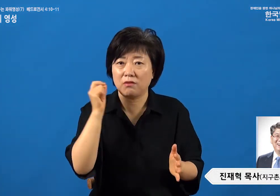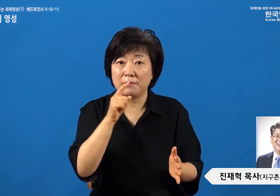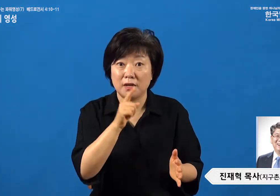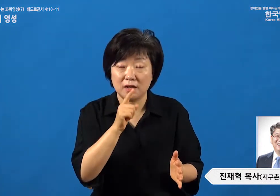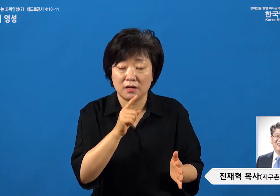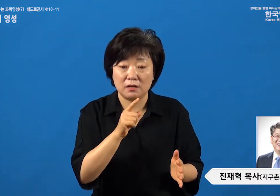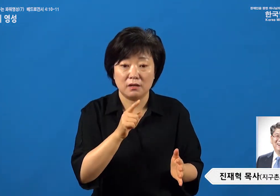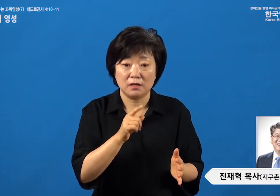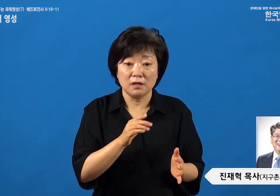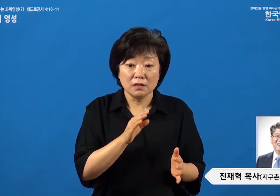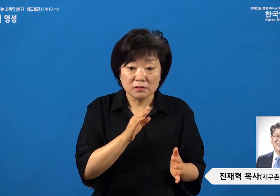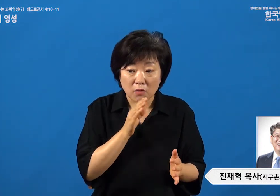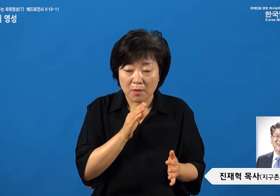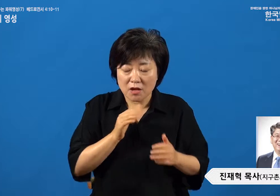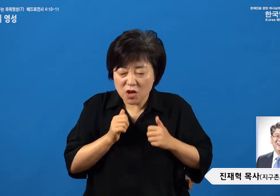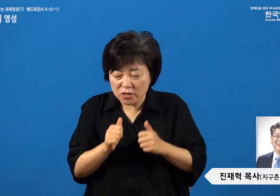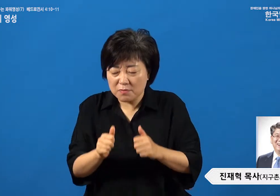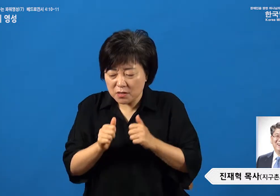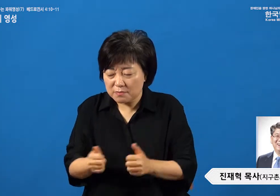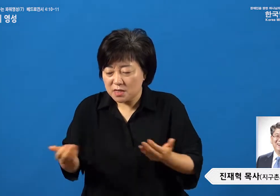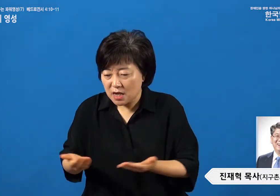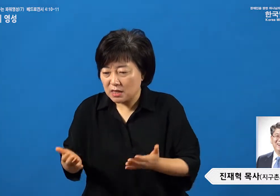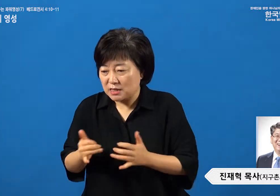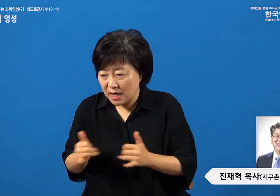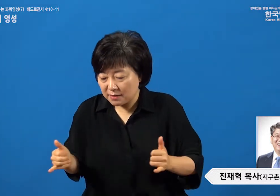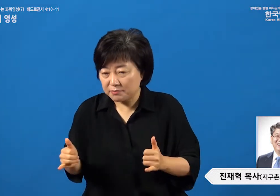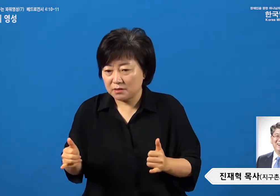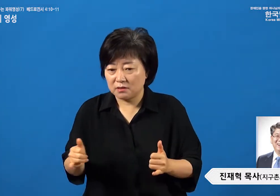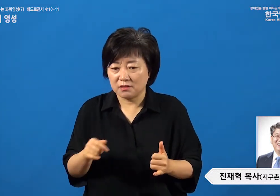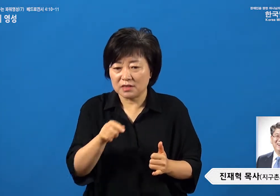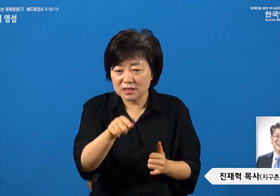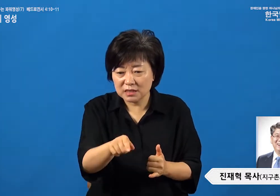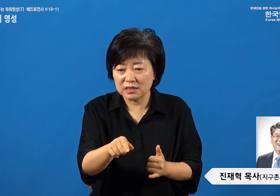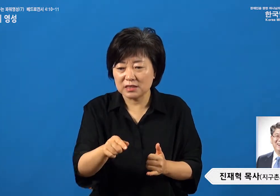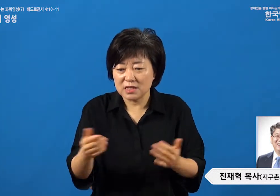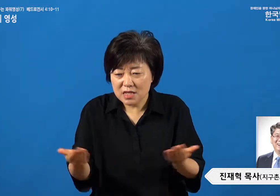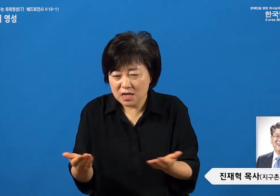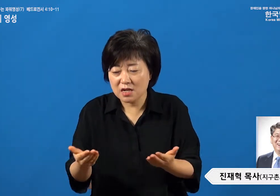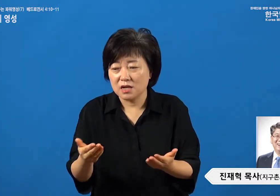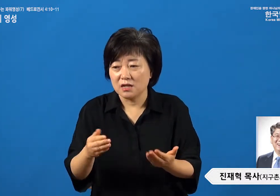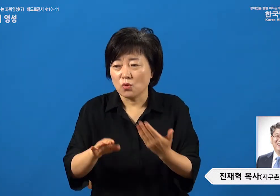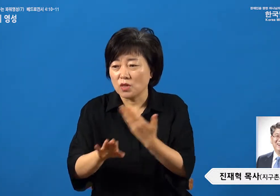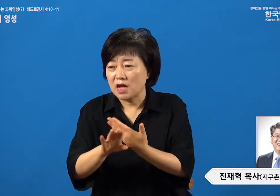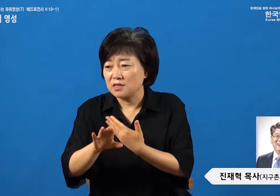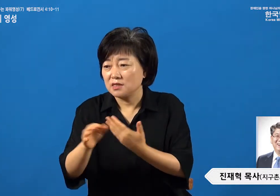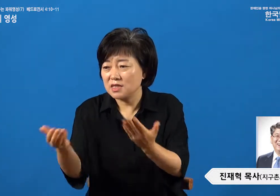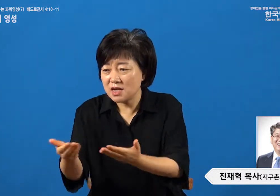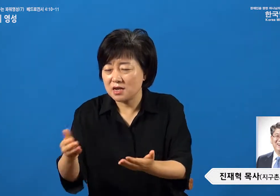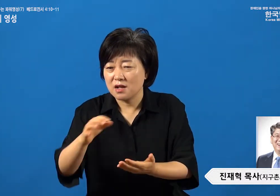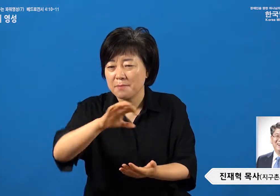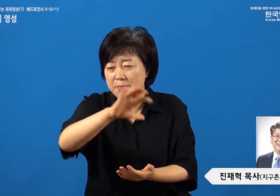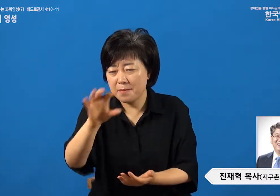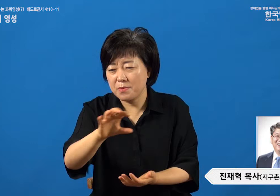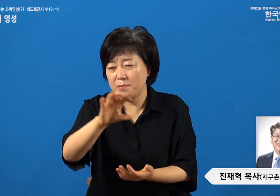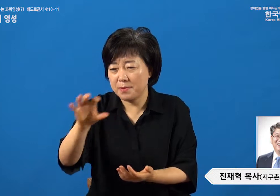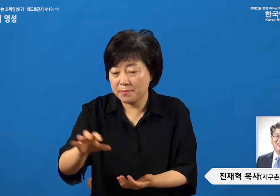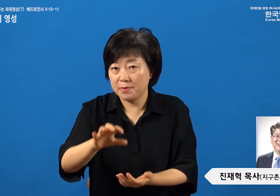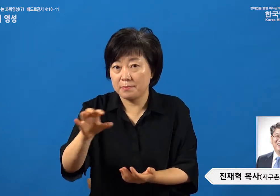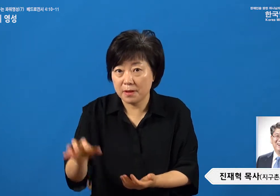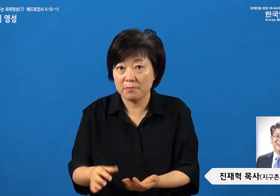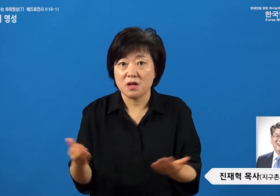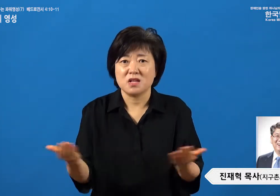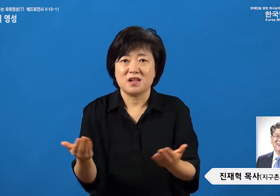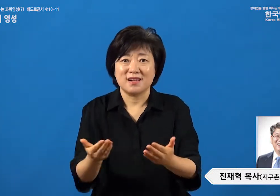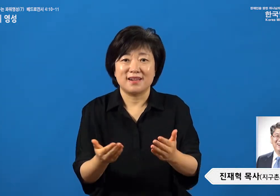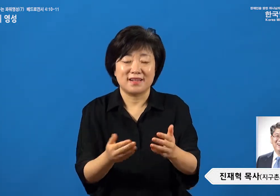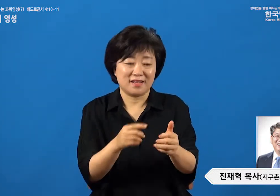이야기합니다. 그리고 정말 하는 사람들은 늘 그 사람이 그 사역에 또 다른 사역에 계속해서